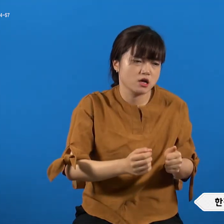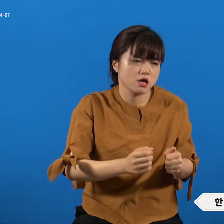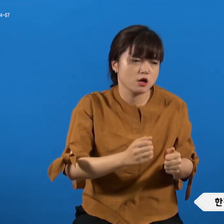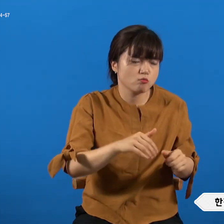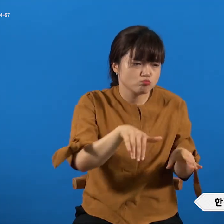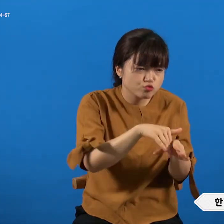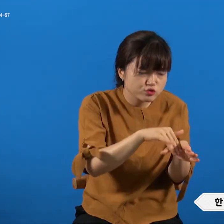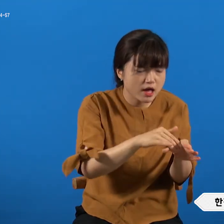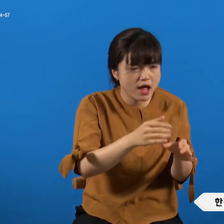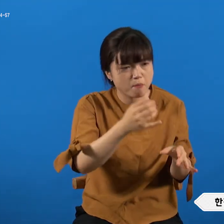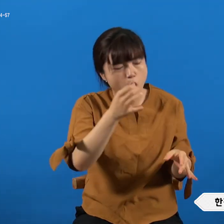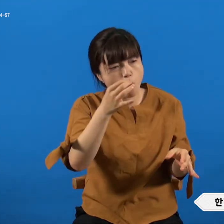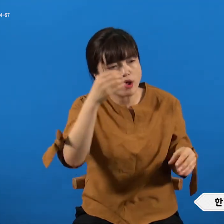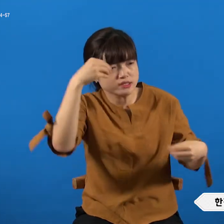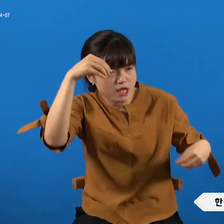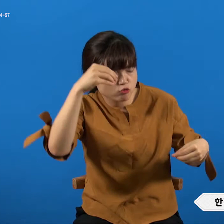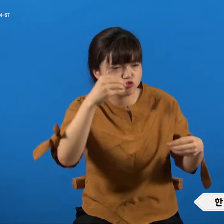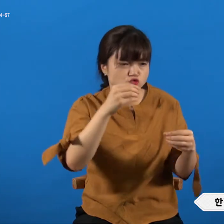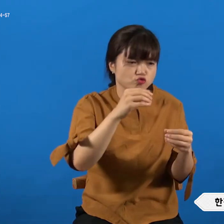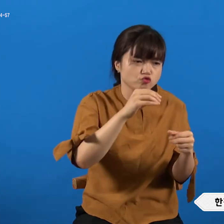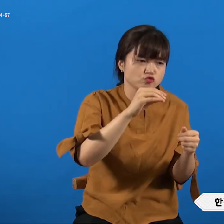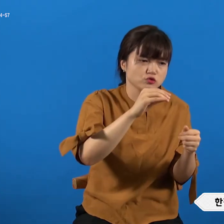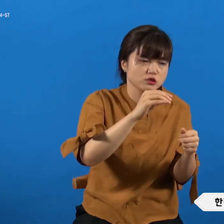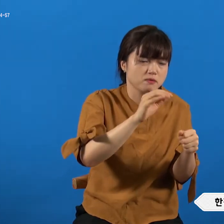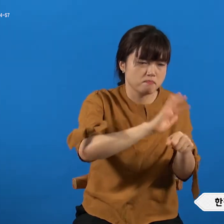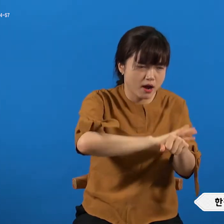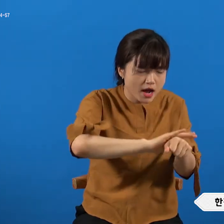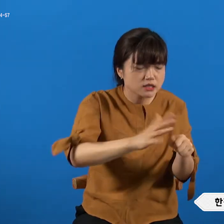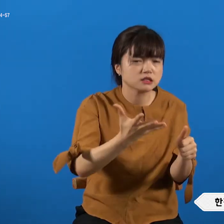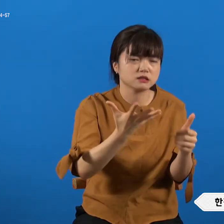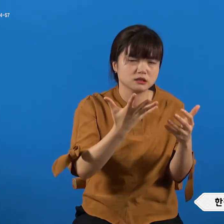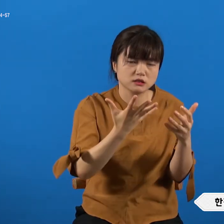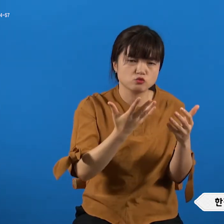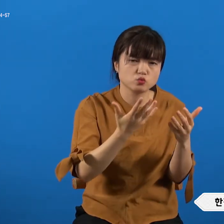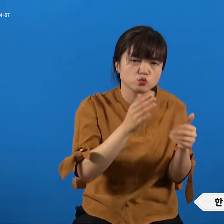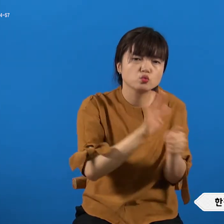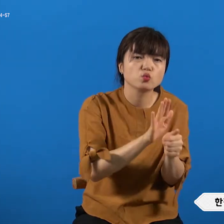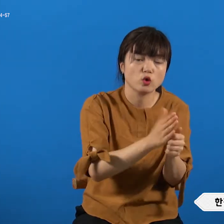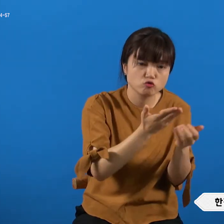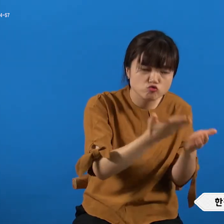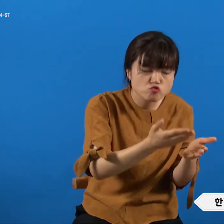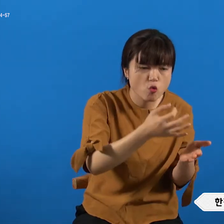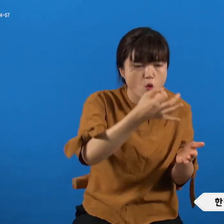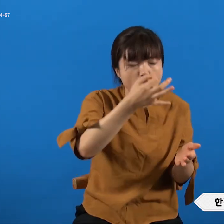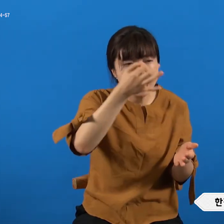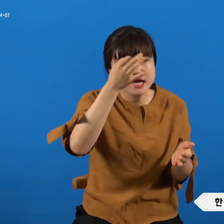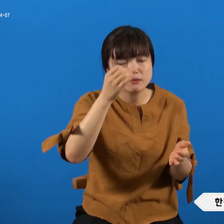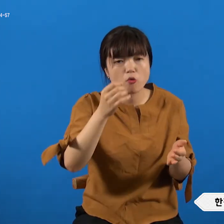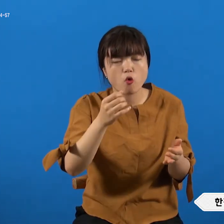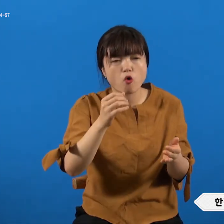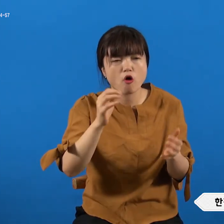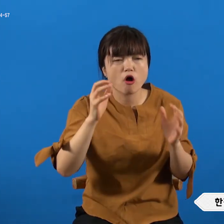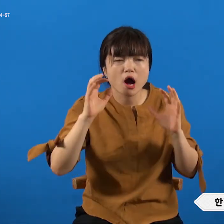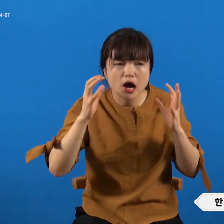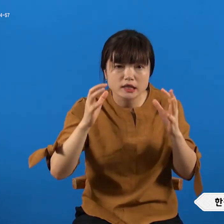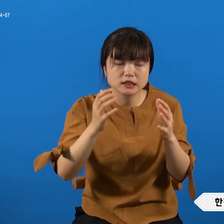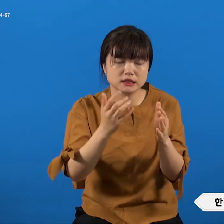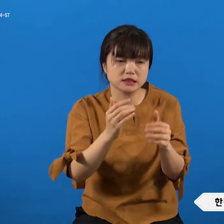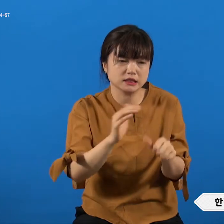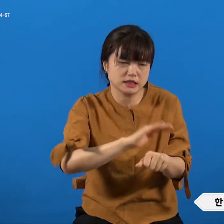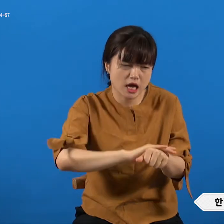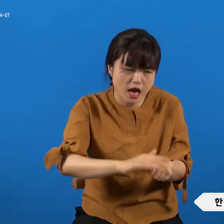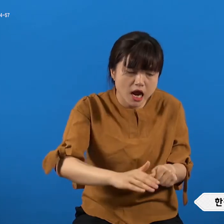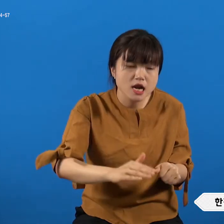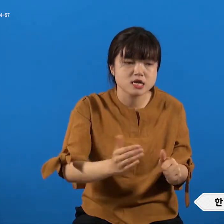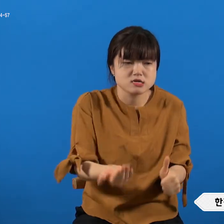문화예술 활동에 지원을 아끼지 않았습니다. 개발도상국 인재들에게 장학금 주어서 그래서 사람을